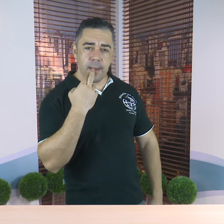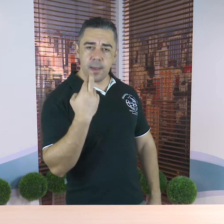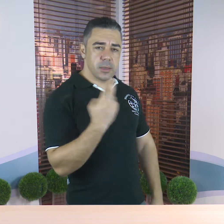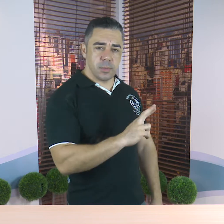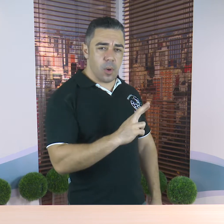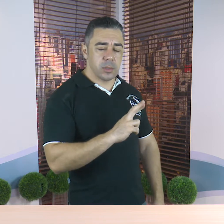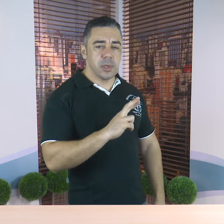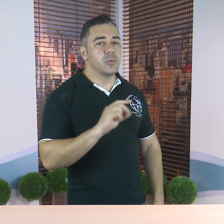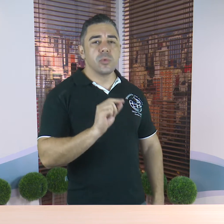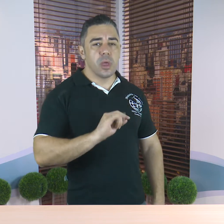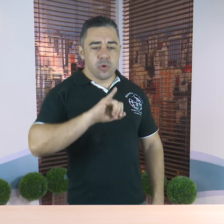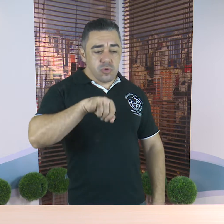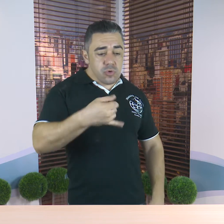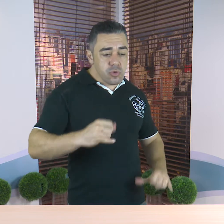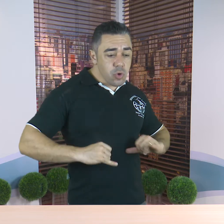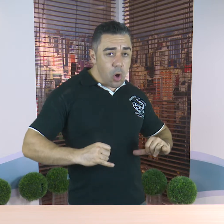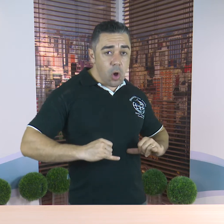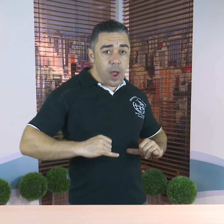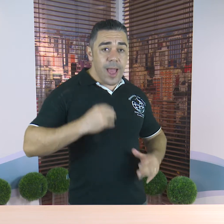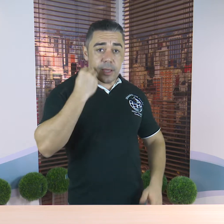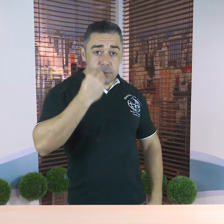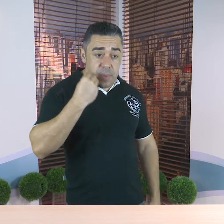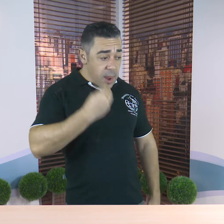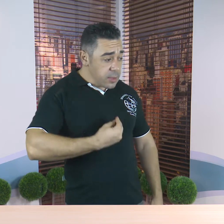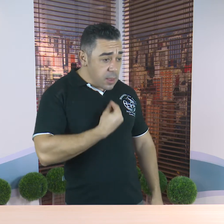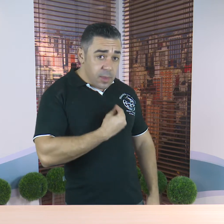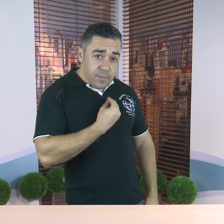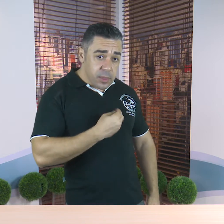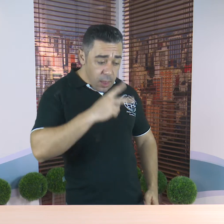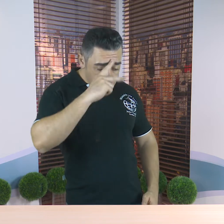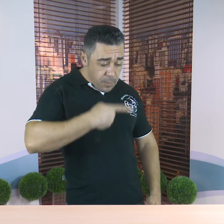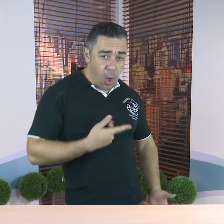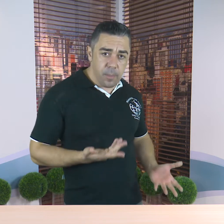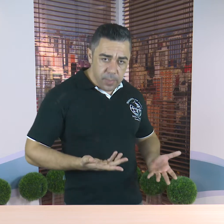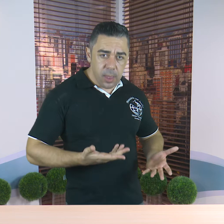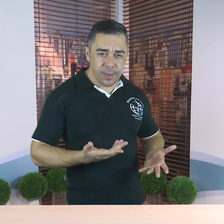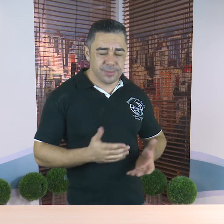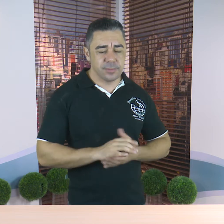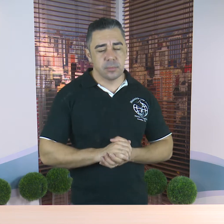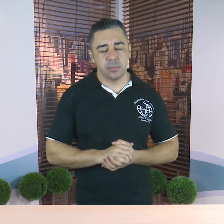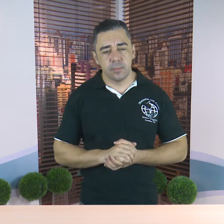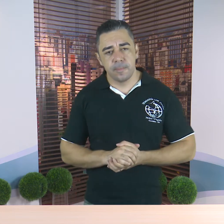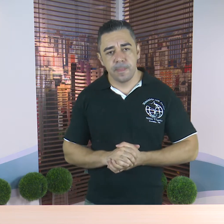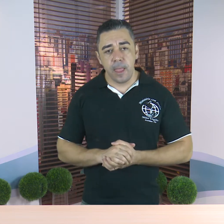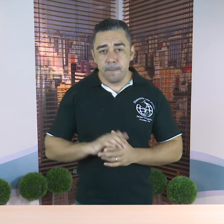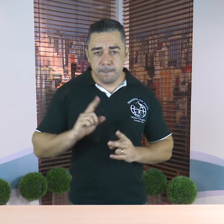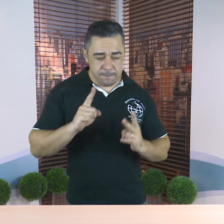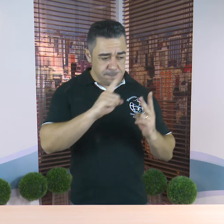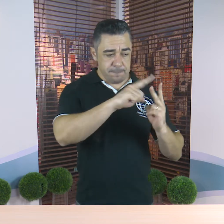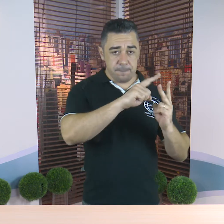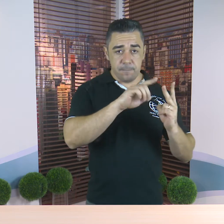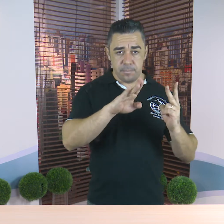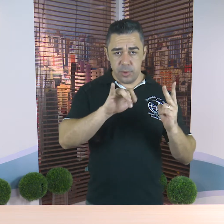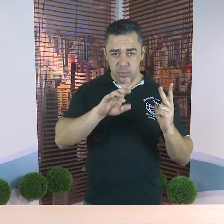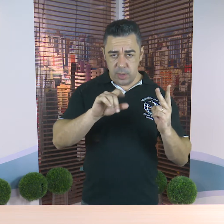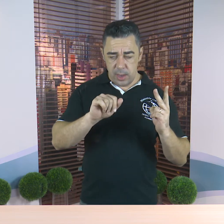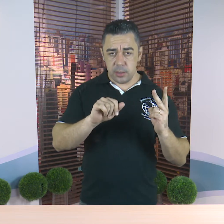na experiência que ele próprio estava vivendo. Os discursos de Bildade estão nos capítulos